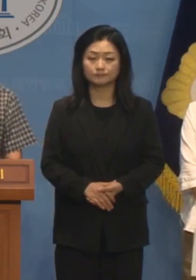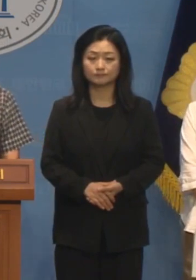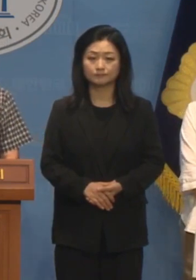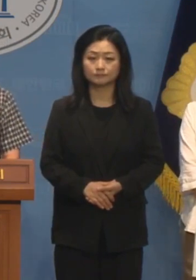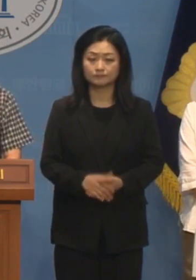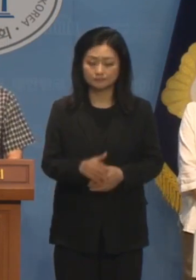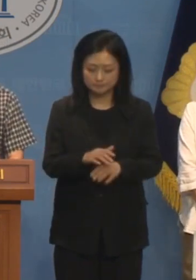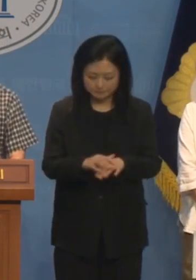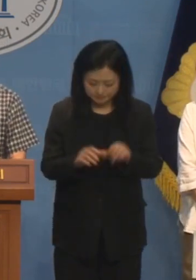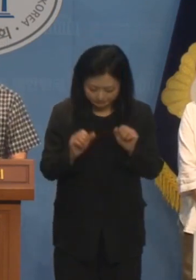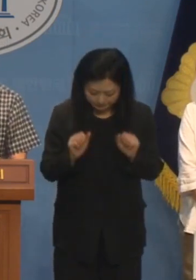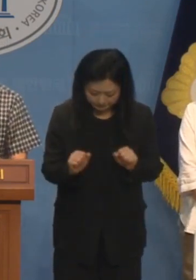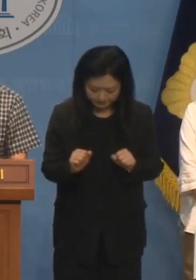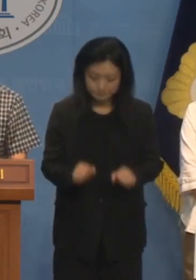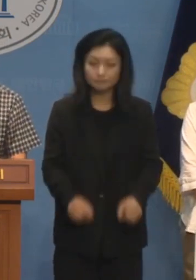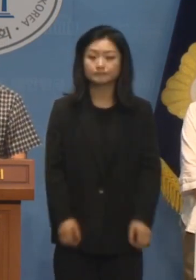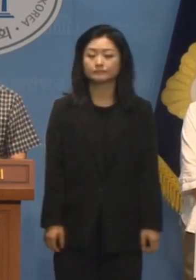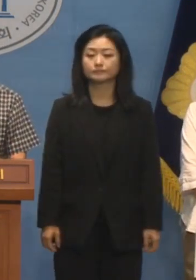안녕하십니까.